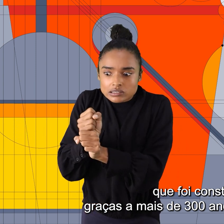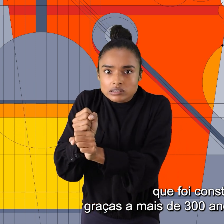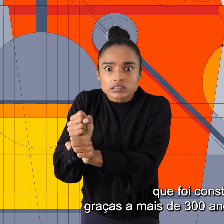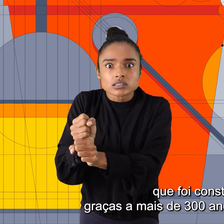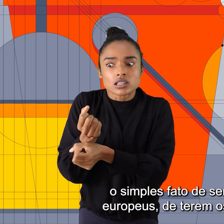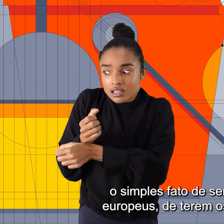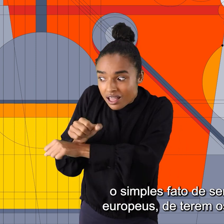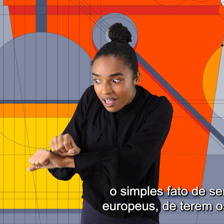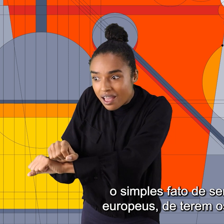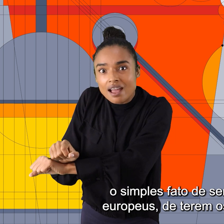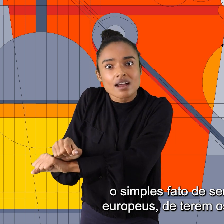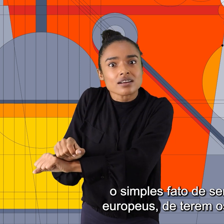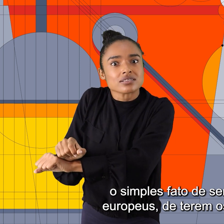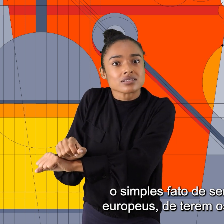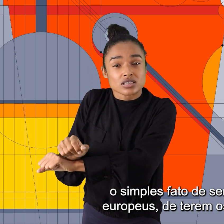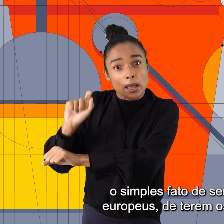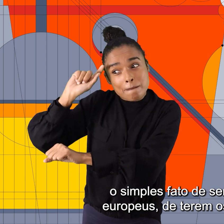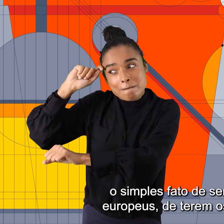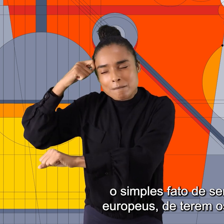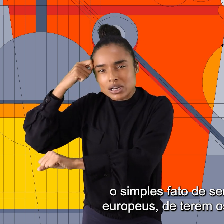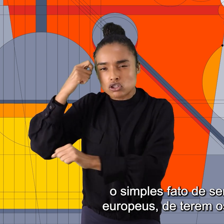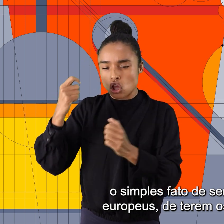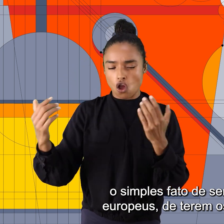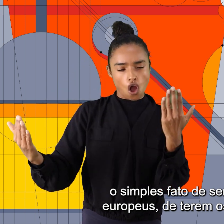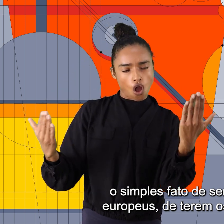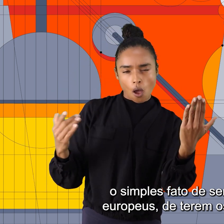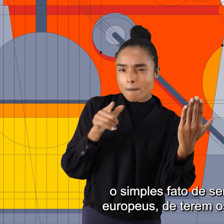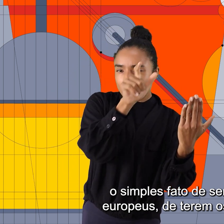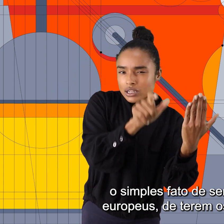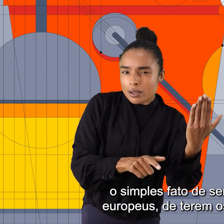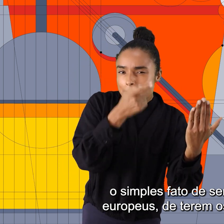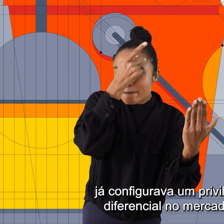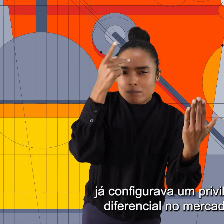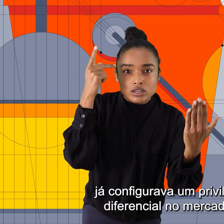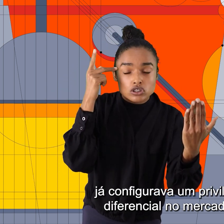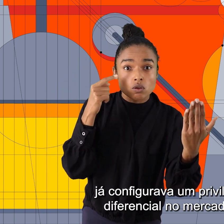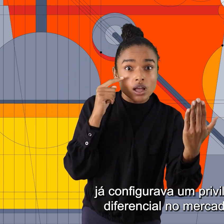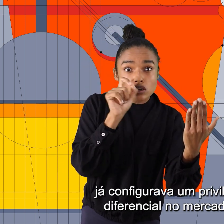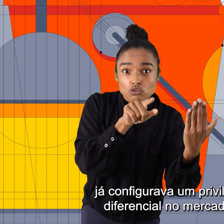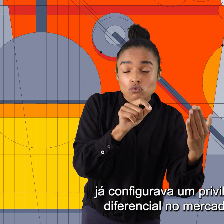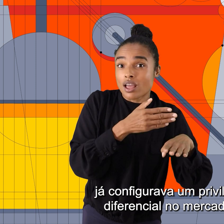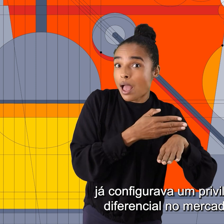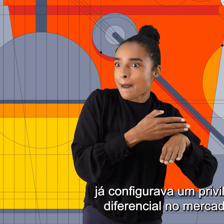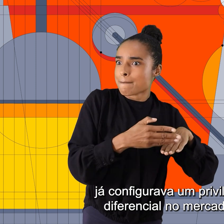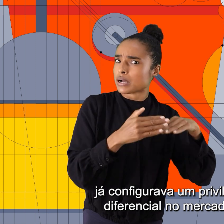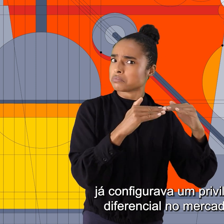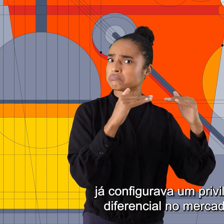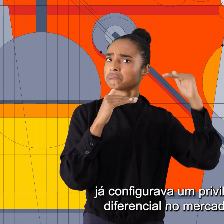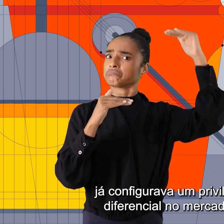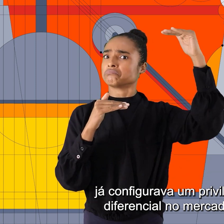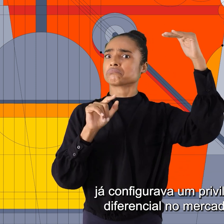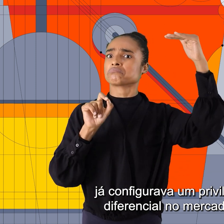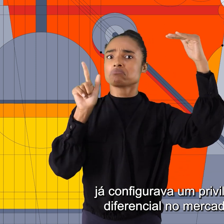escravidão, o simples fato de serem brancos, europeus, de terem os olhos claros, já configurava um privilégio e